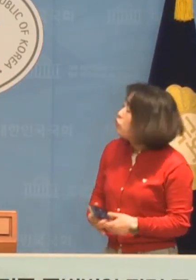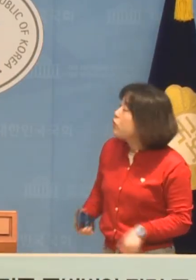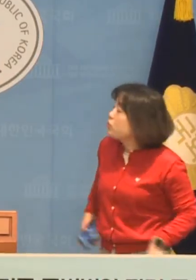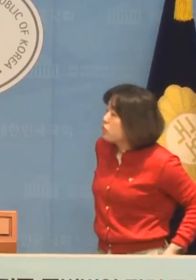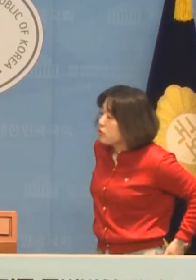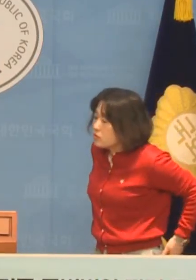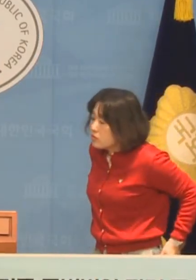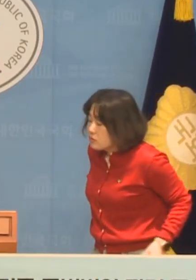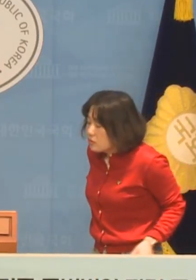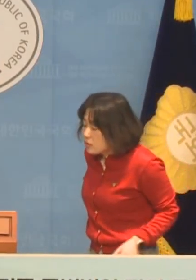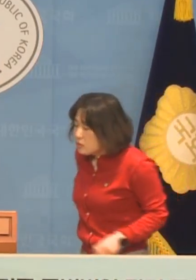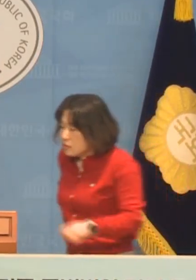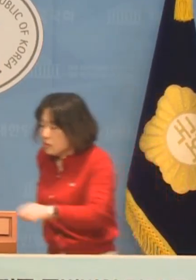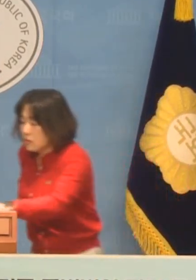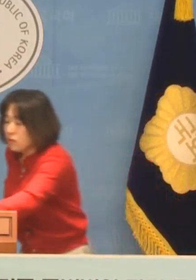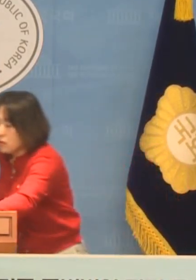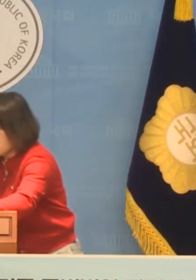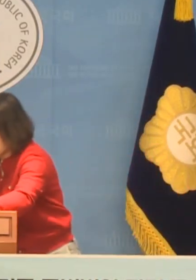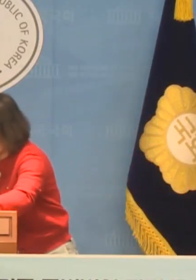사회 누가 보기로 했어?